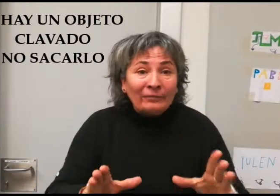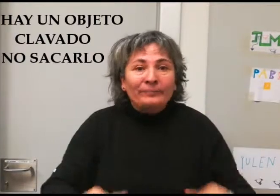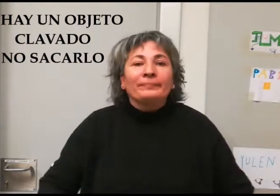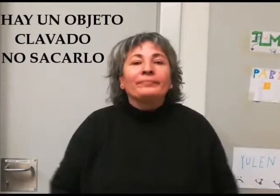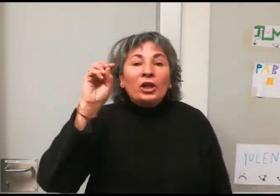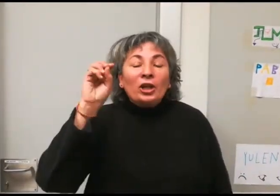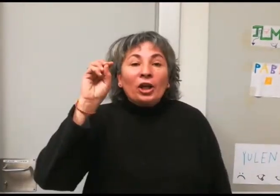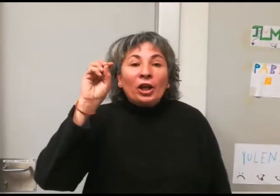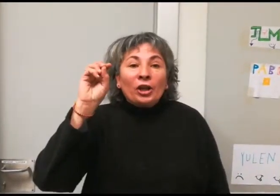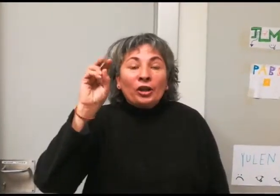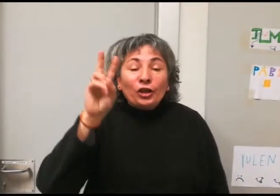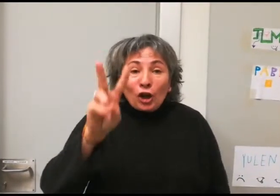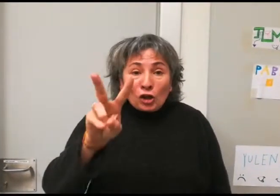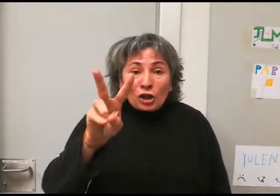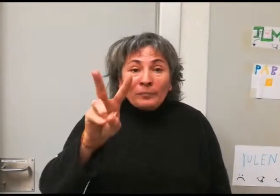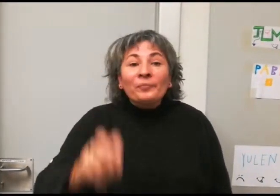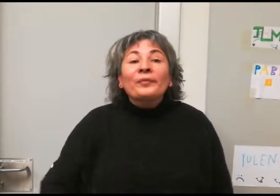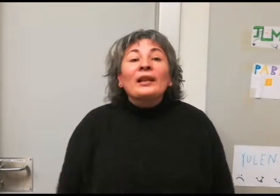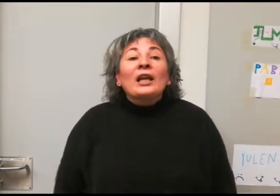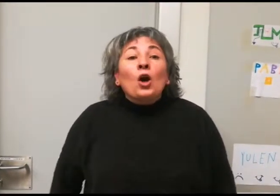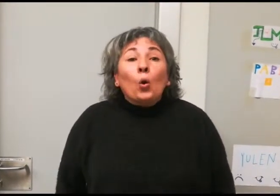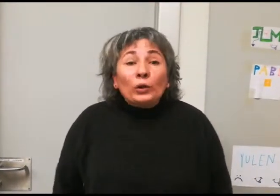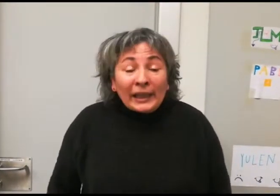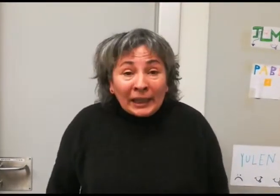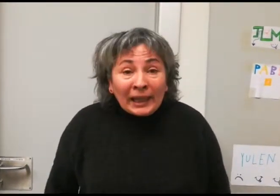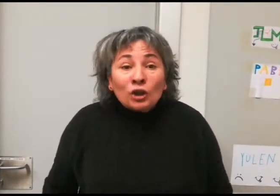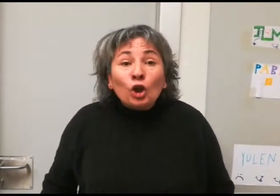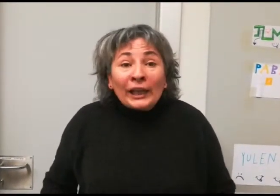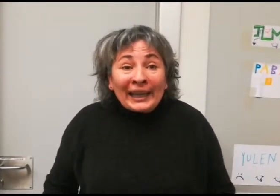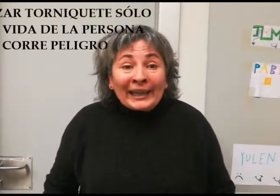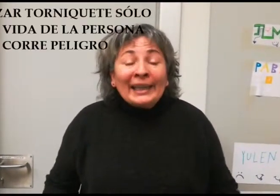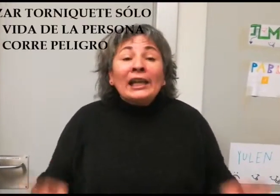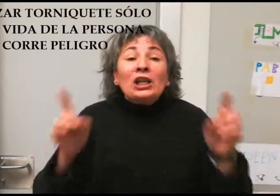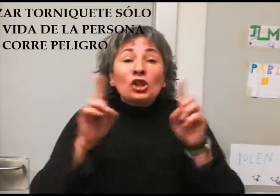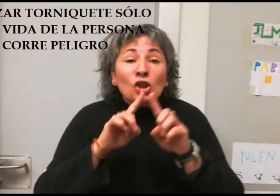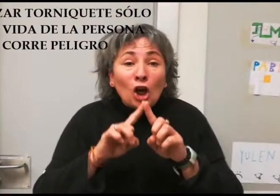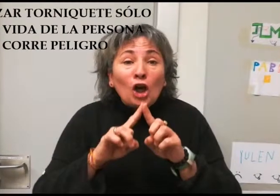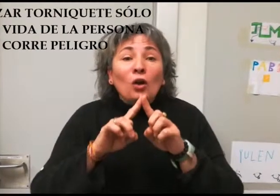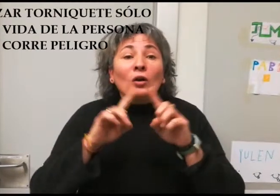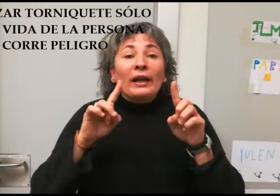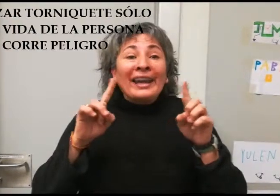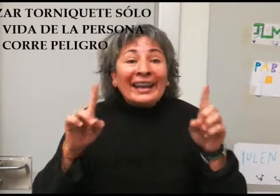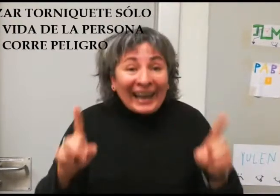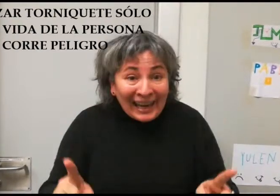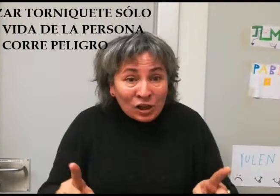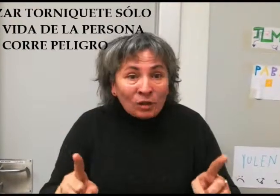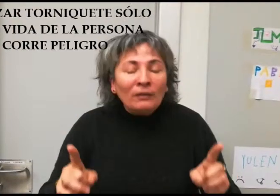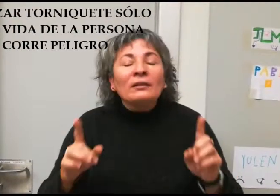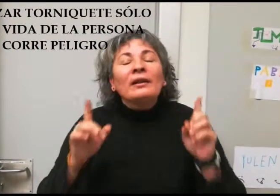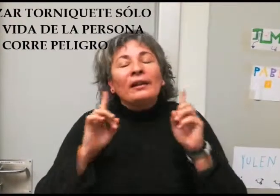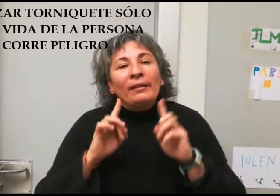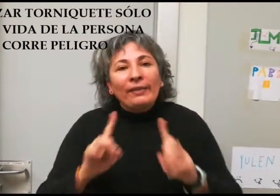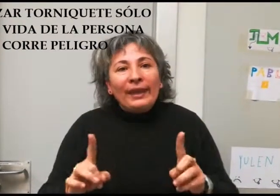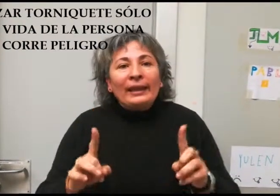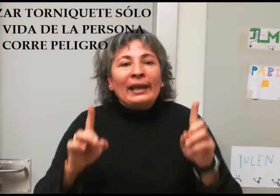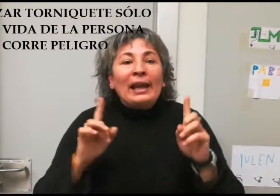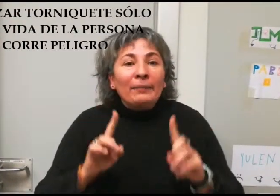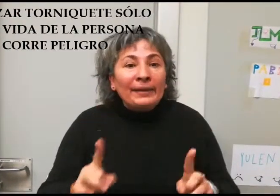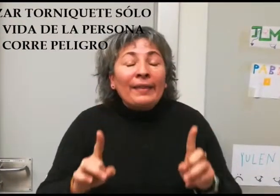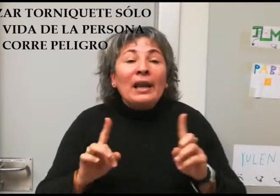2. Utilizar torniquete solo en caso de que la vida de